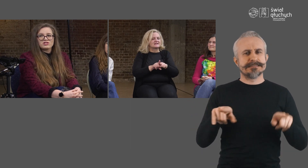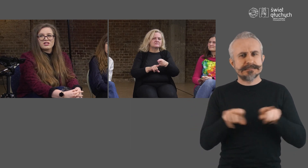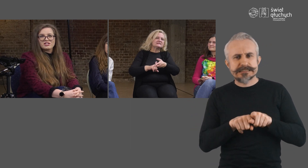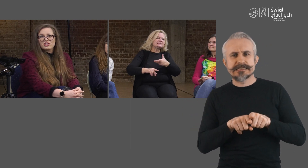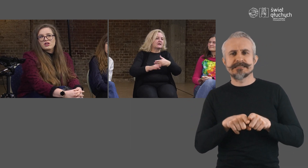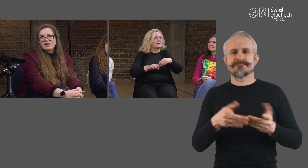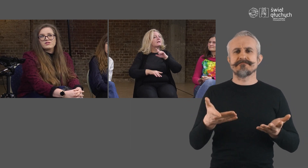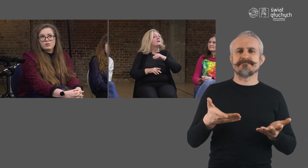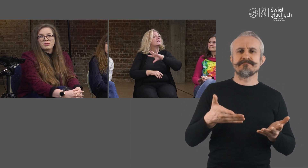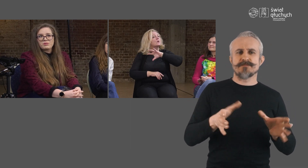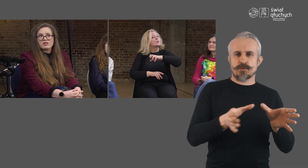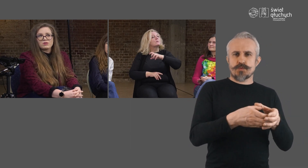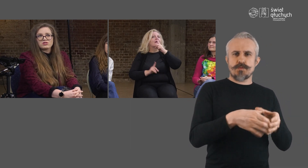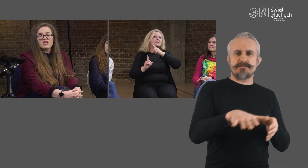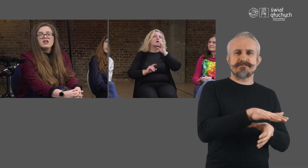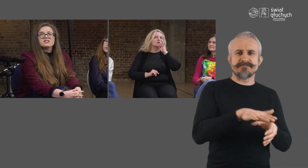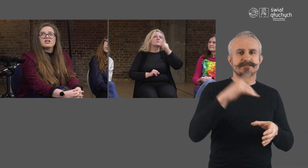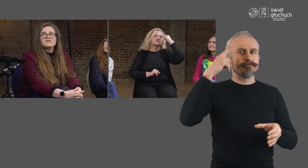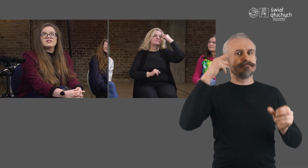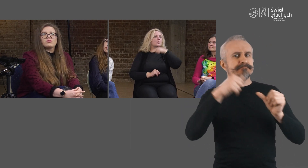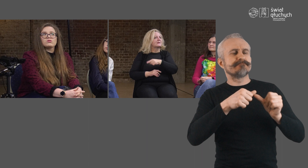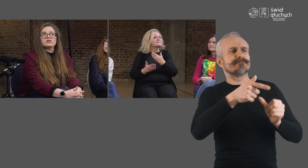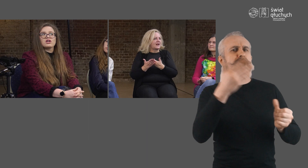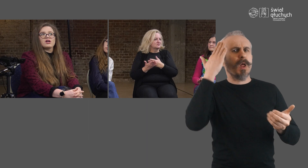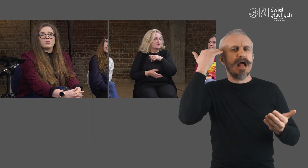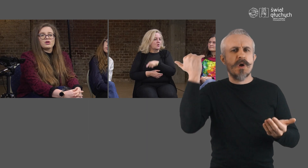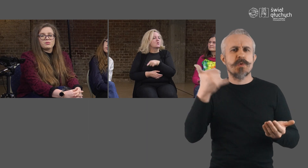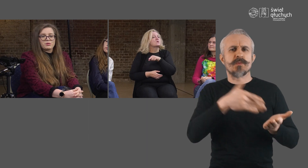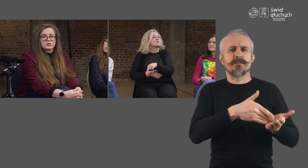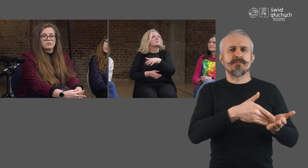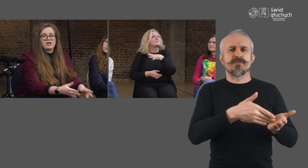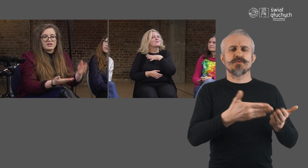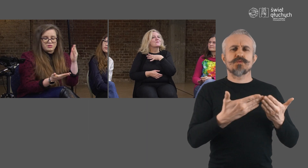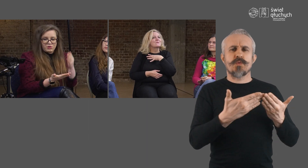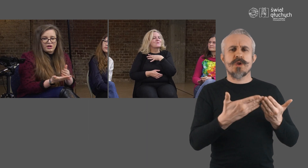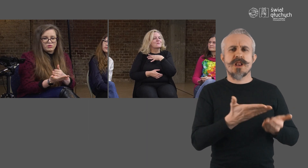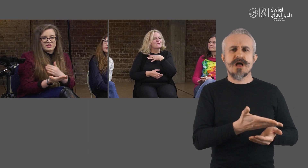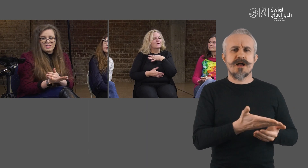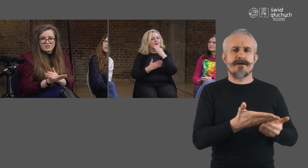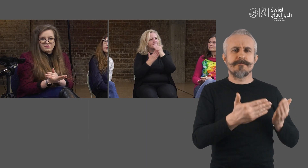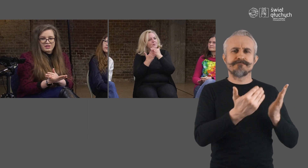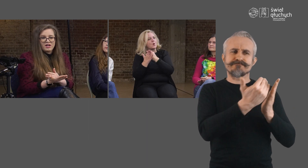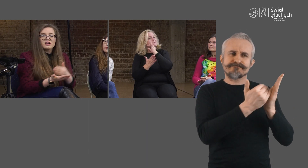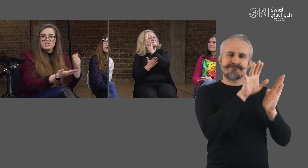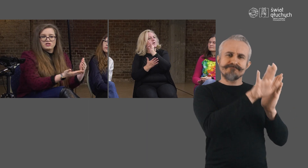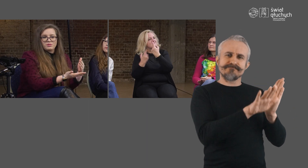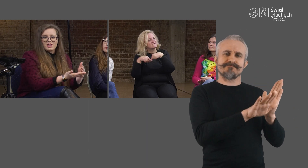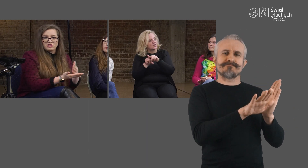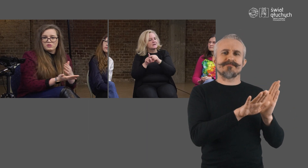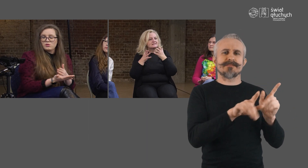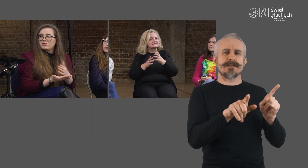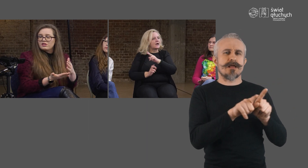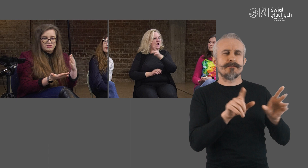rygorystycznych nauczycieli, dlaczego ja wspominam ich dobrze? Z tego względu, że oni po prostu mieli jakiś program do zrealizowania, chcieli,